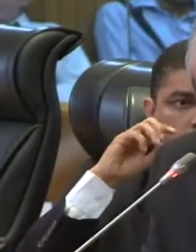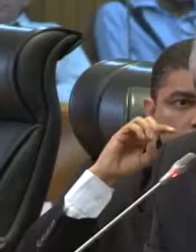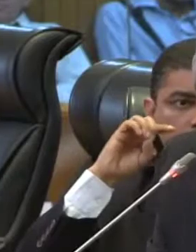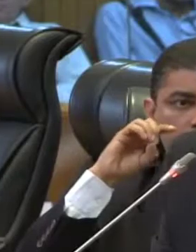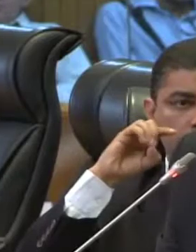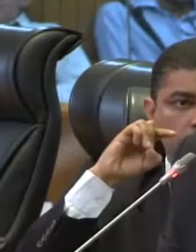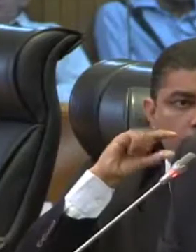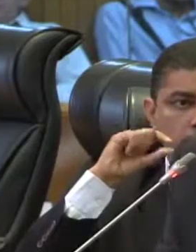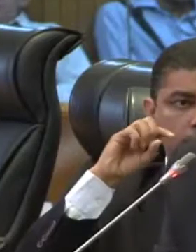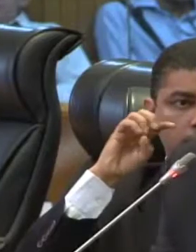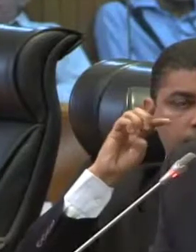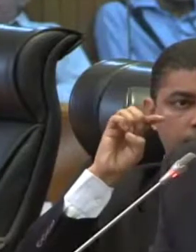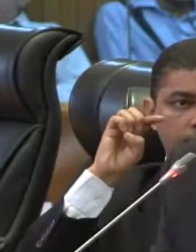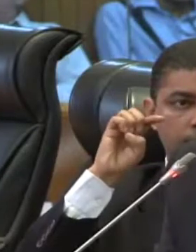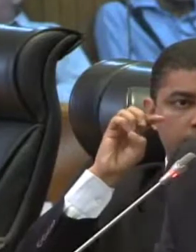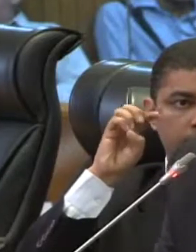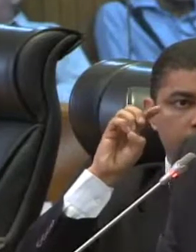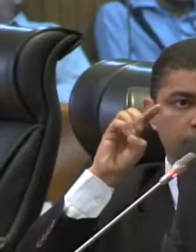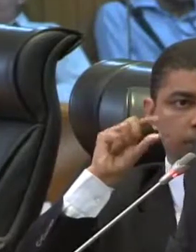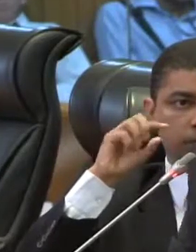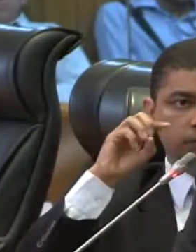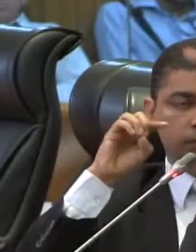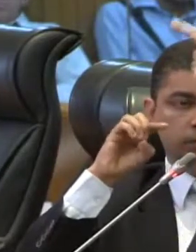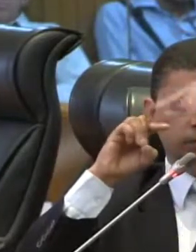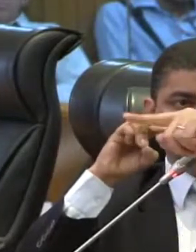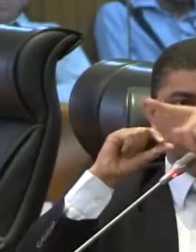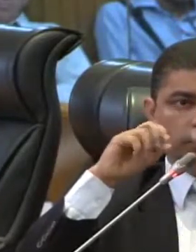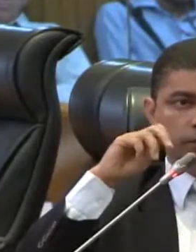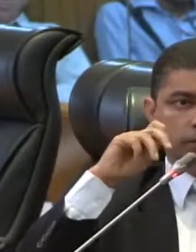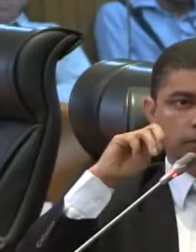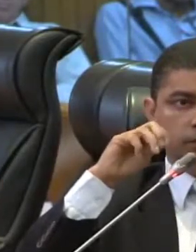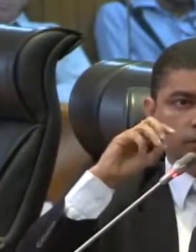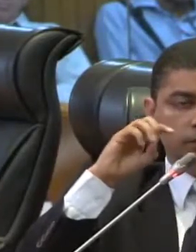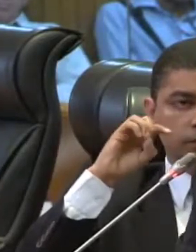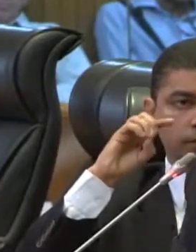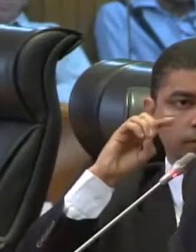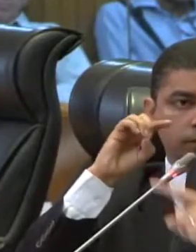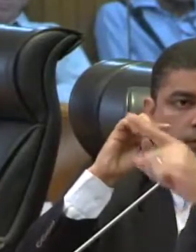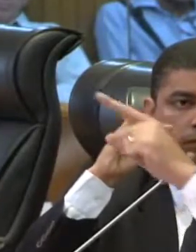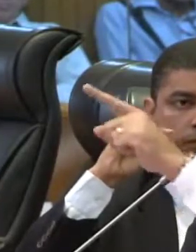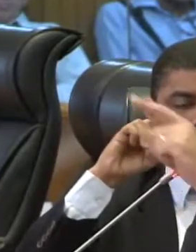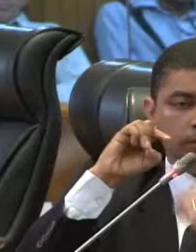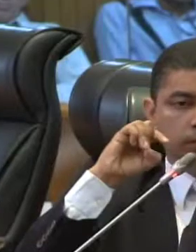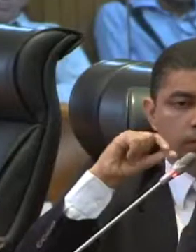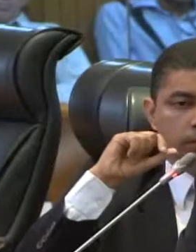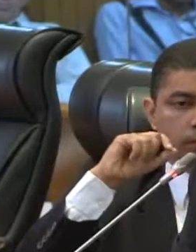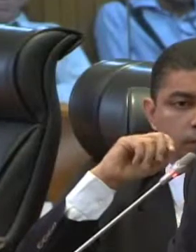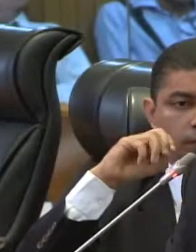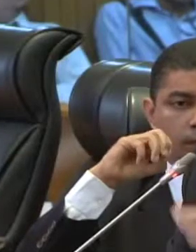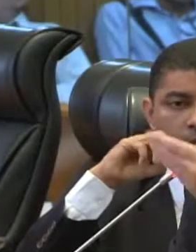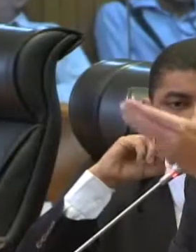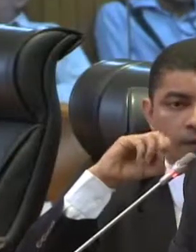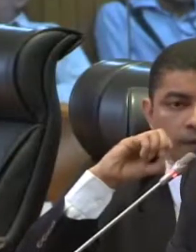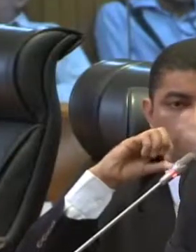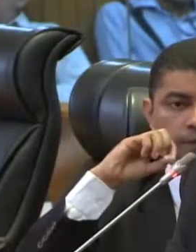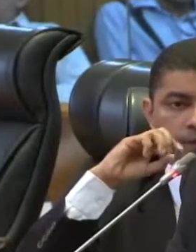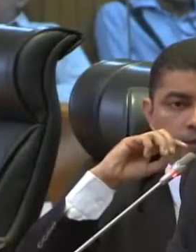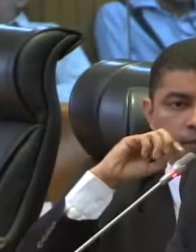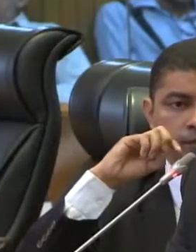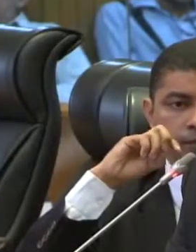Ribamar, em Paço do Lumiar, na Raposa. Me parece até que nossa lei de metropolização, até já pedi, senhor presidente, para a